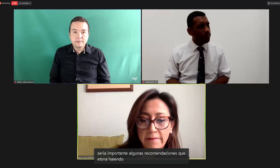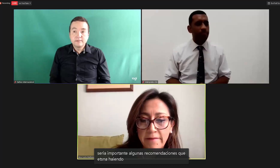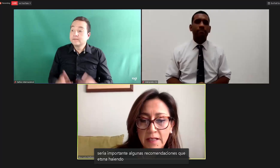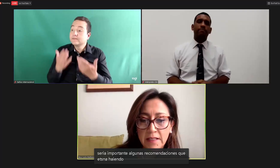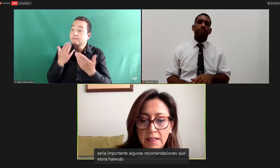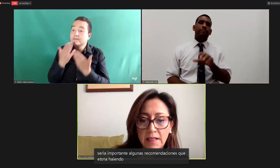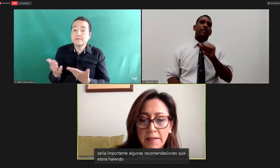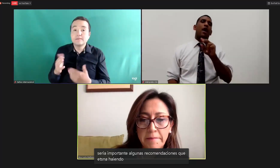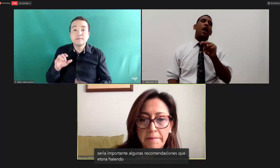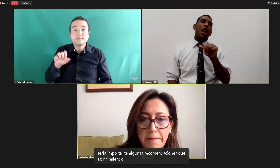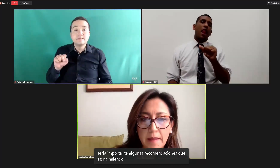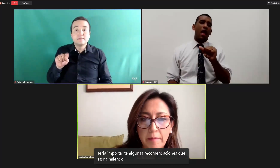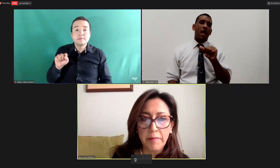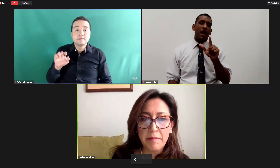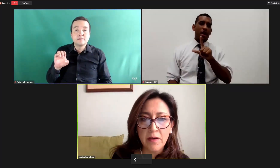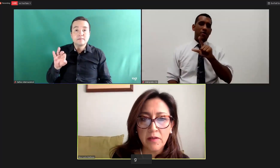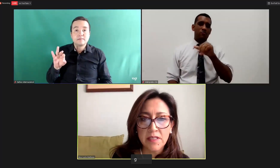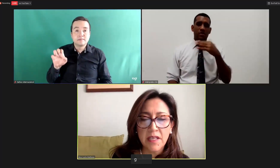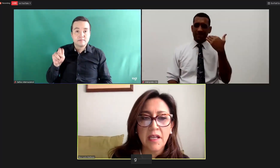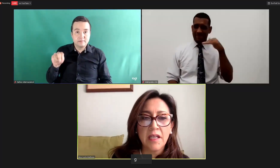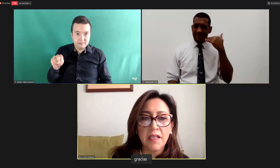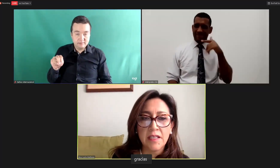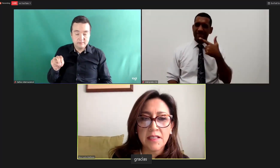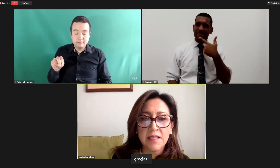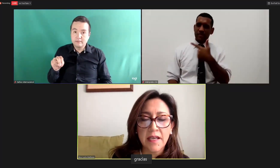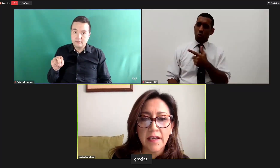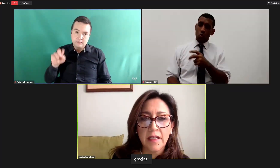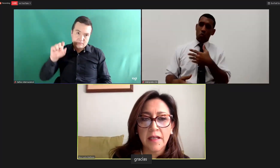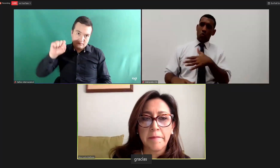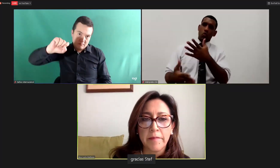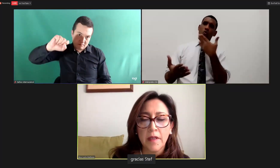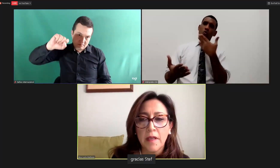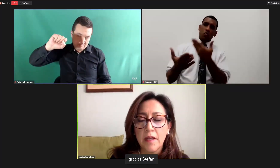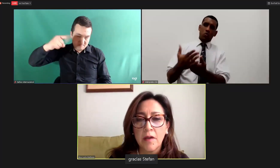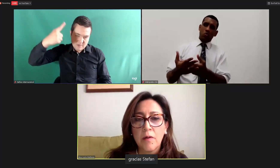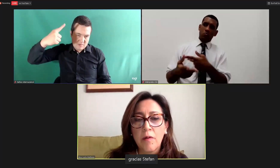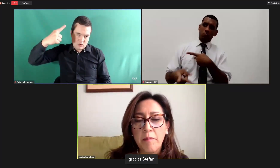Gracias, Estefan. Primero quisiera iniciar